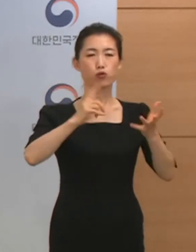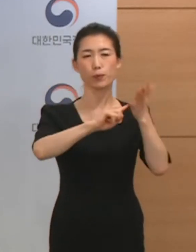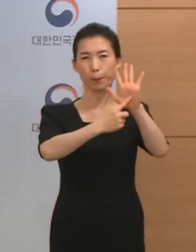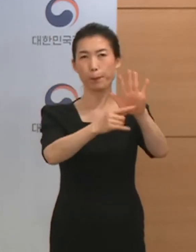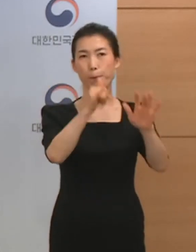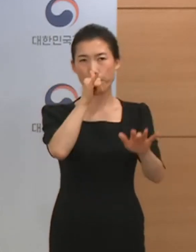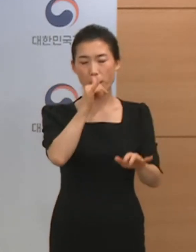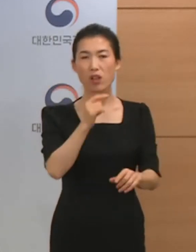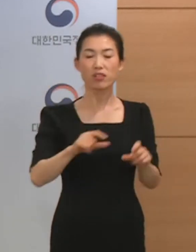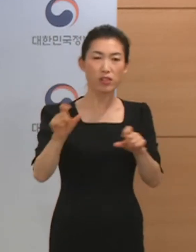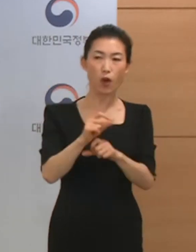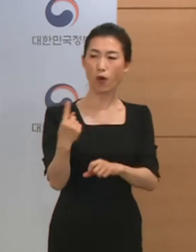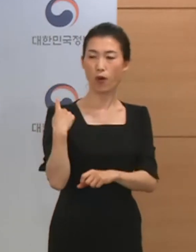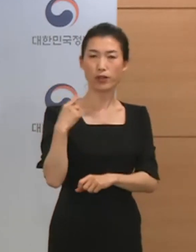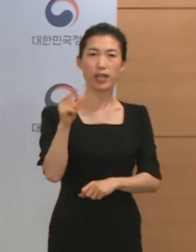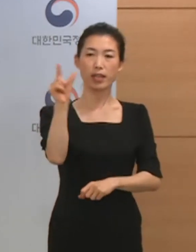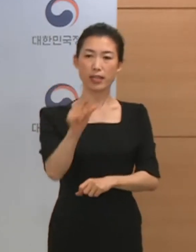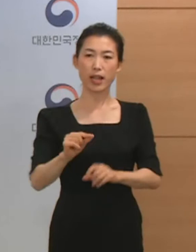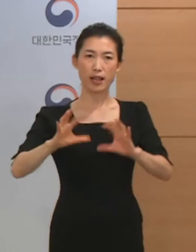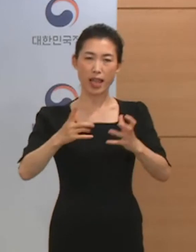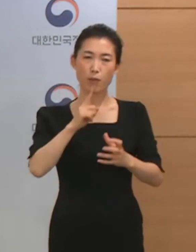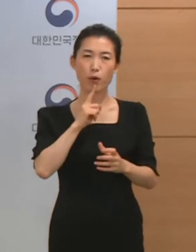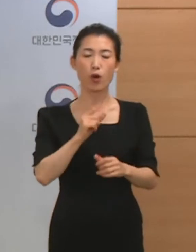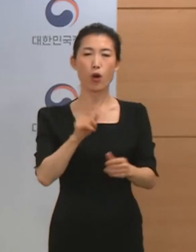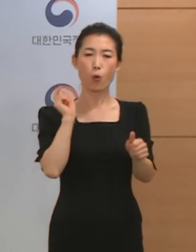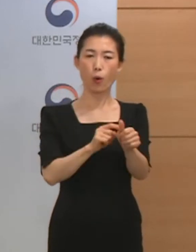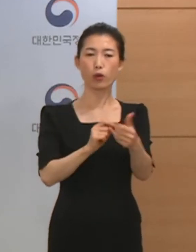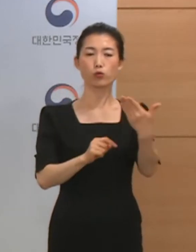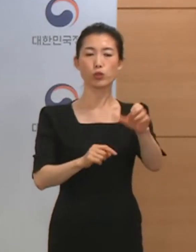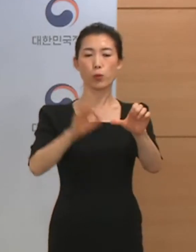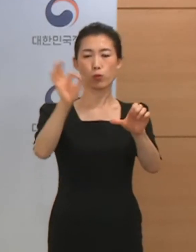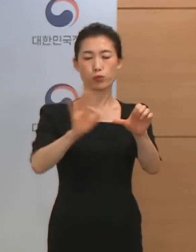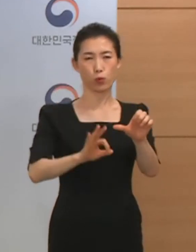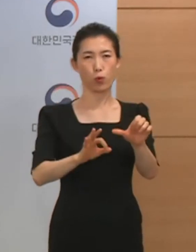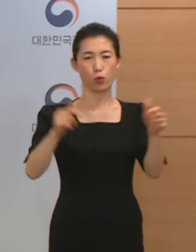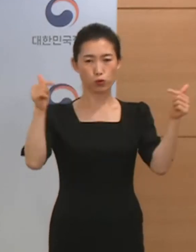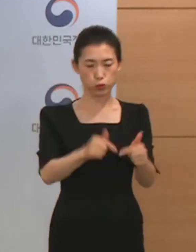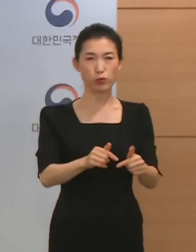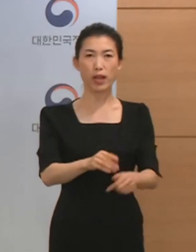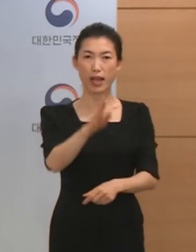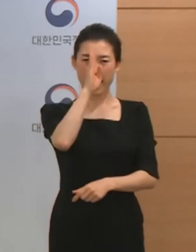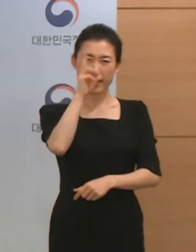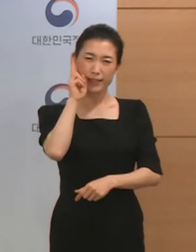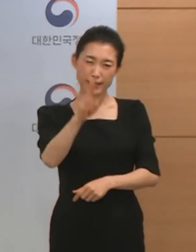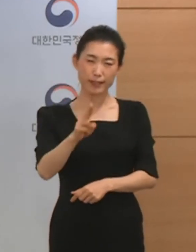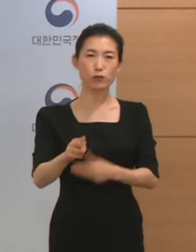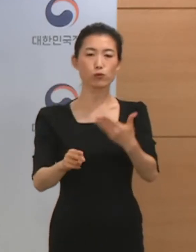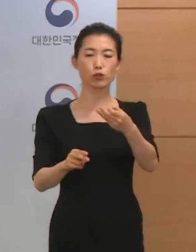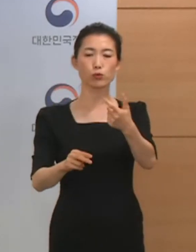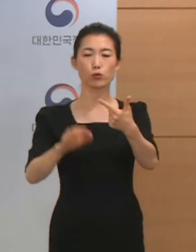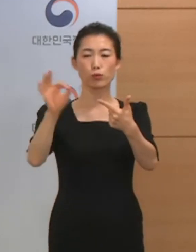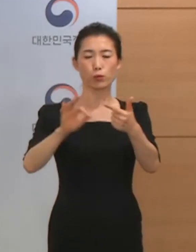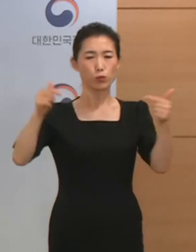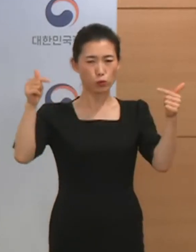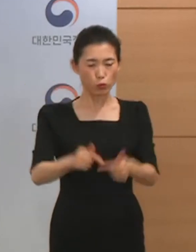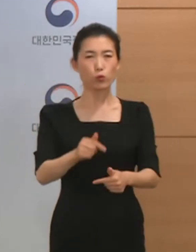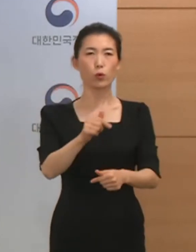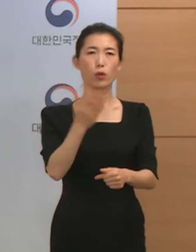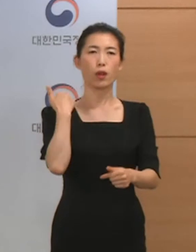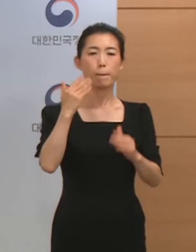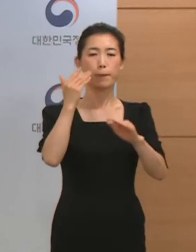어제는 이탈리아에서도 확진자 수는 95%, 중증 환자는 99%가 줄여준다는